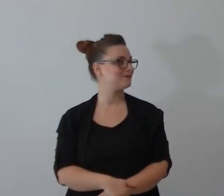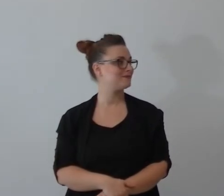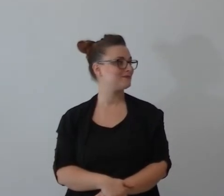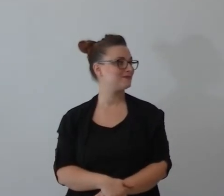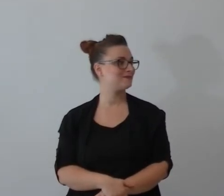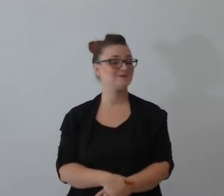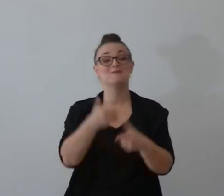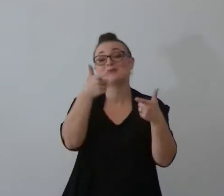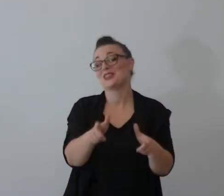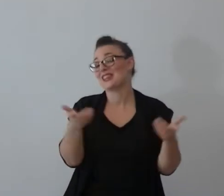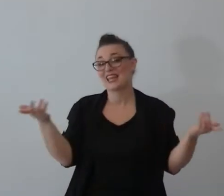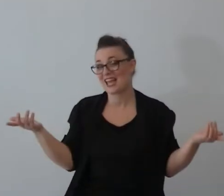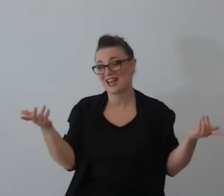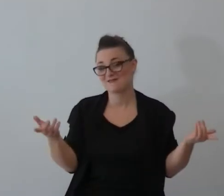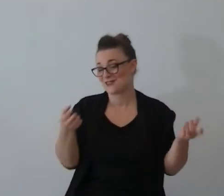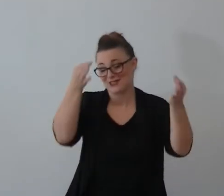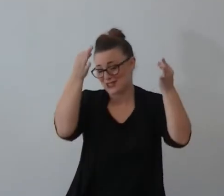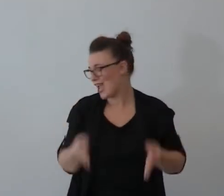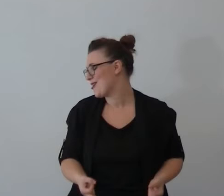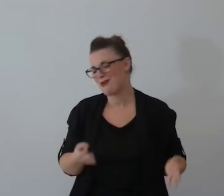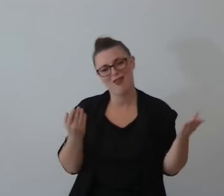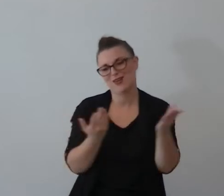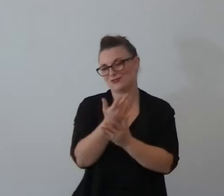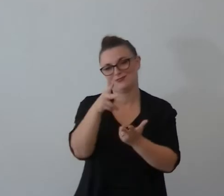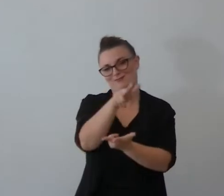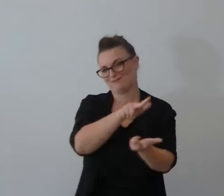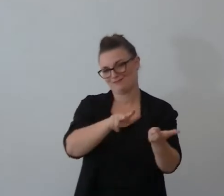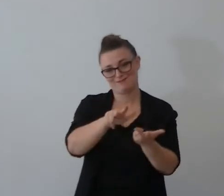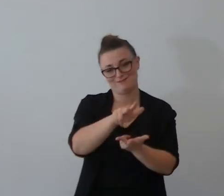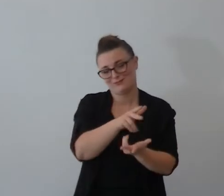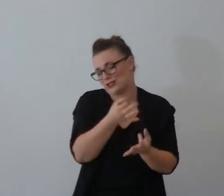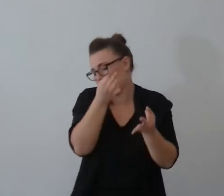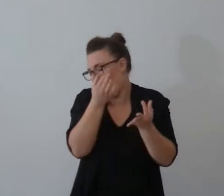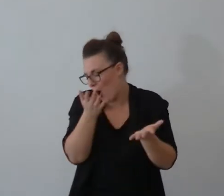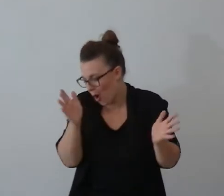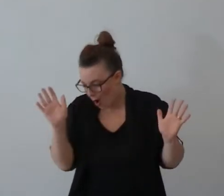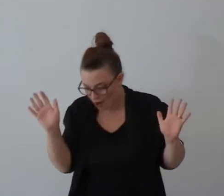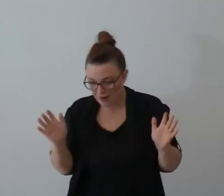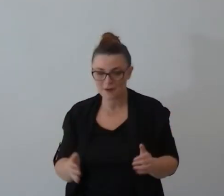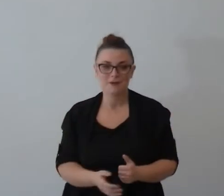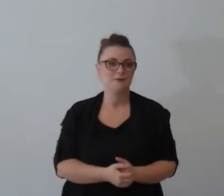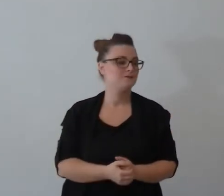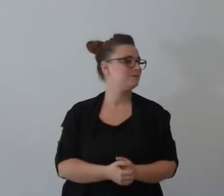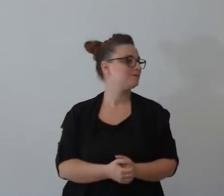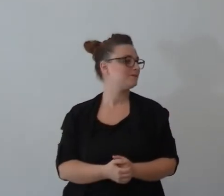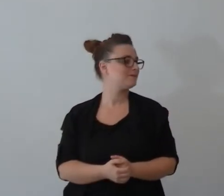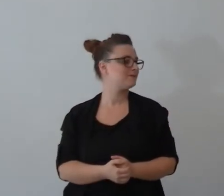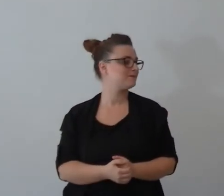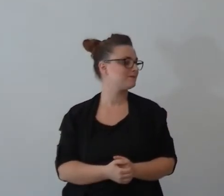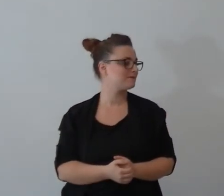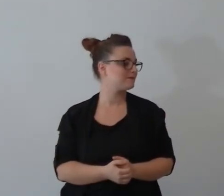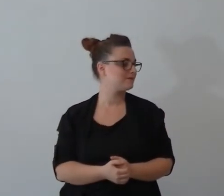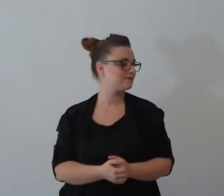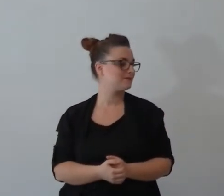perché? perché è inevitabile è lì disponibile davanti a un uomo